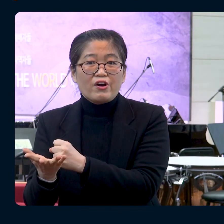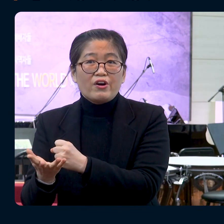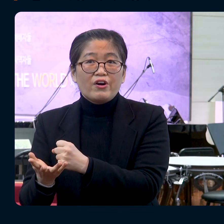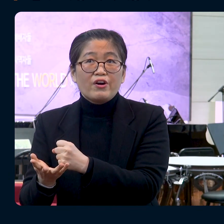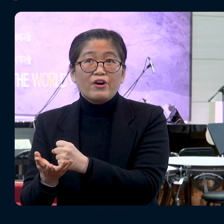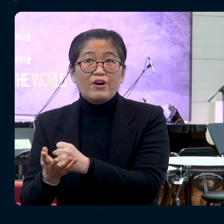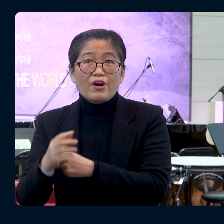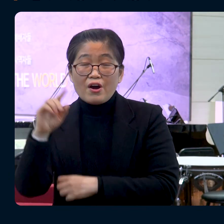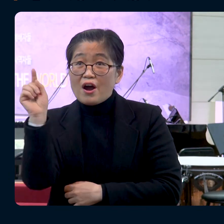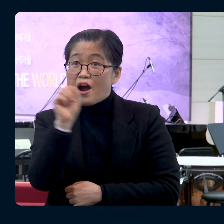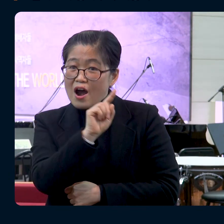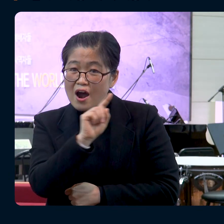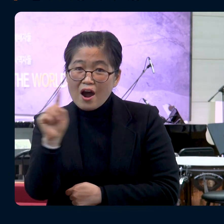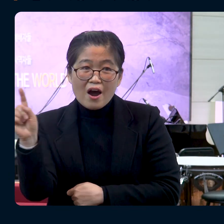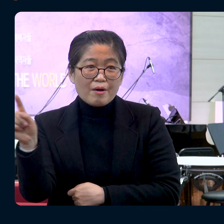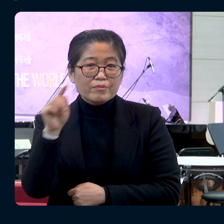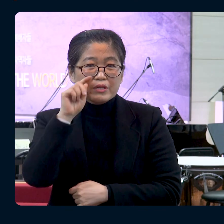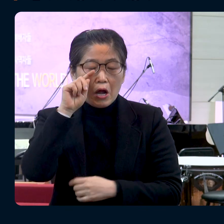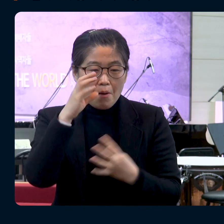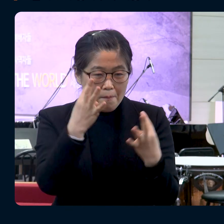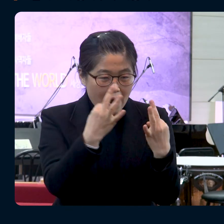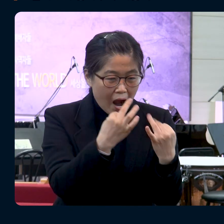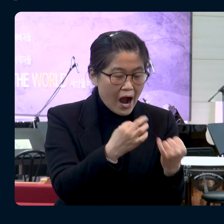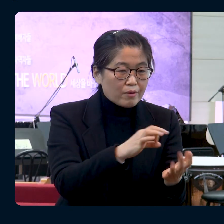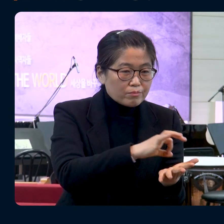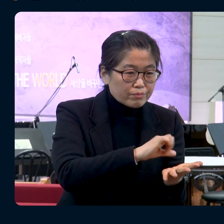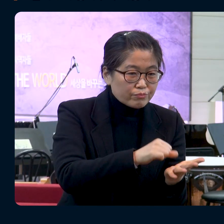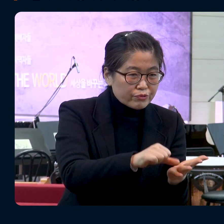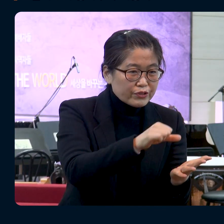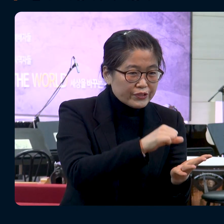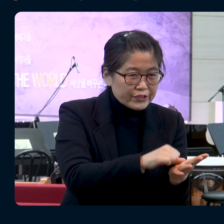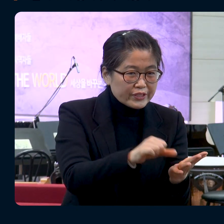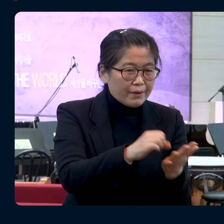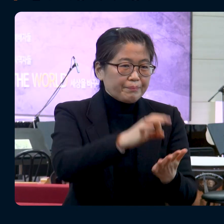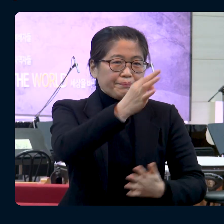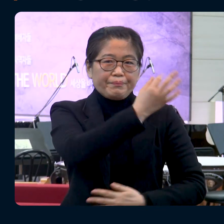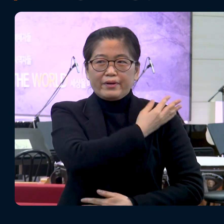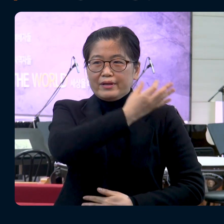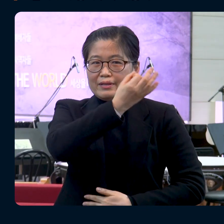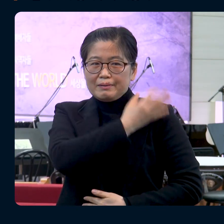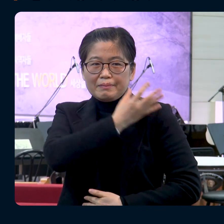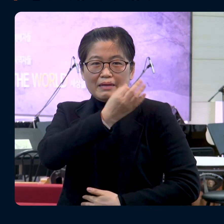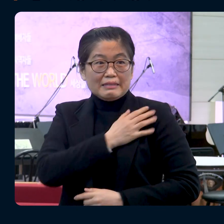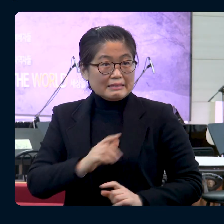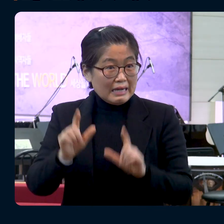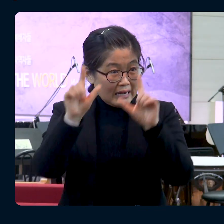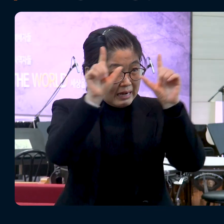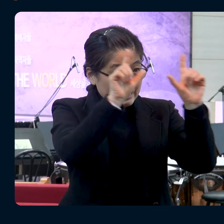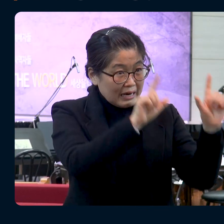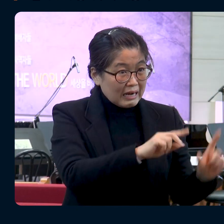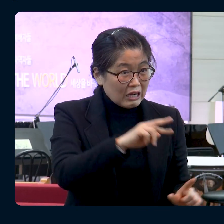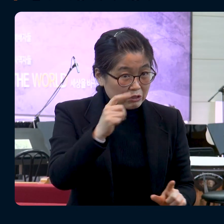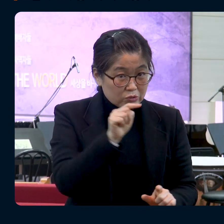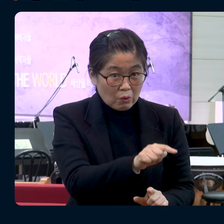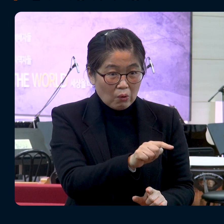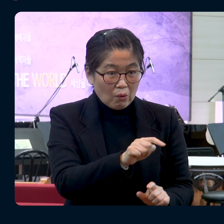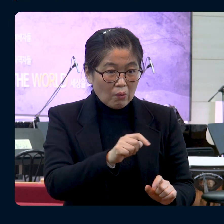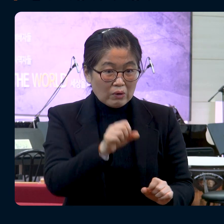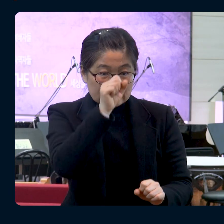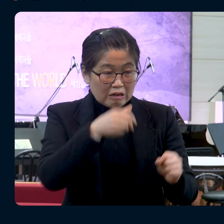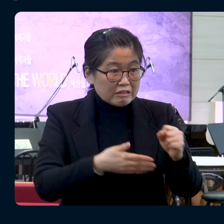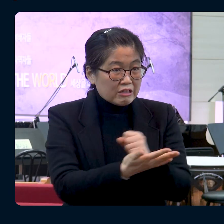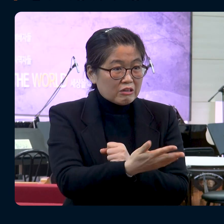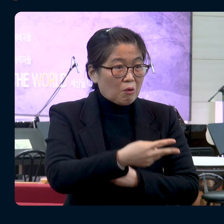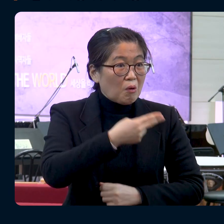영향력. 아무리 많은 물질을 가지고 호화롭게 누리고 살았어도요, 그 삶을 통해 나간